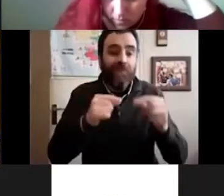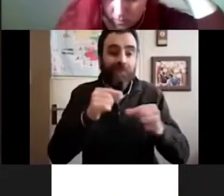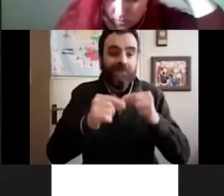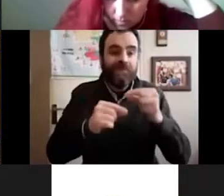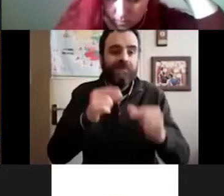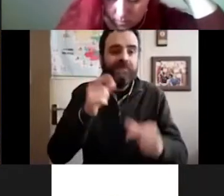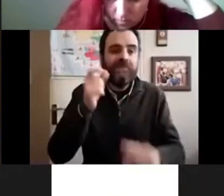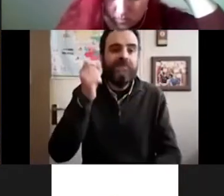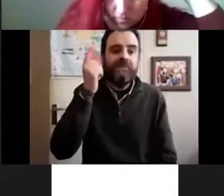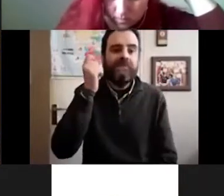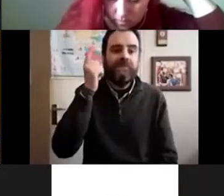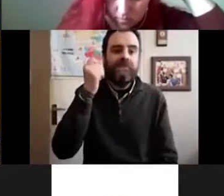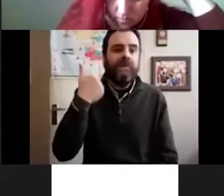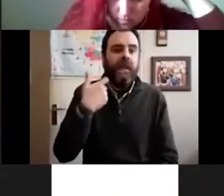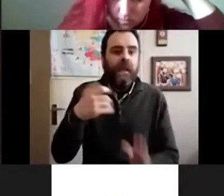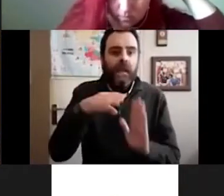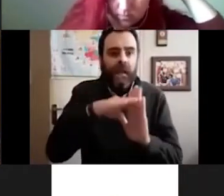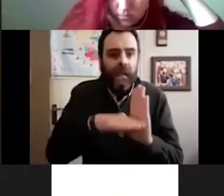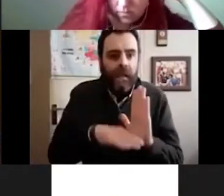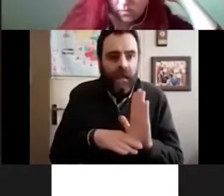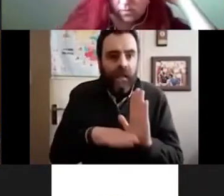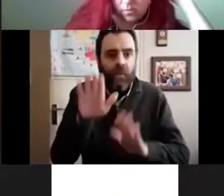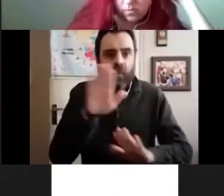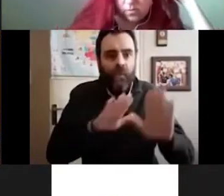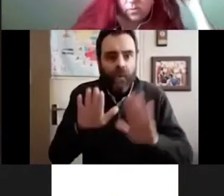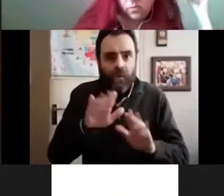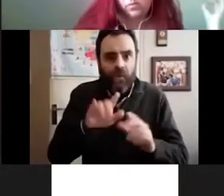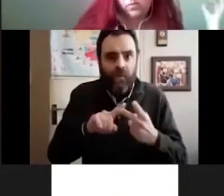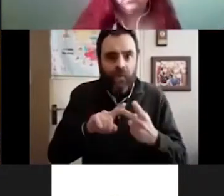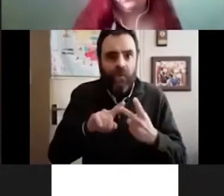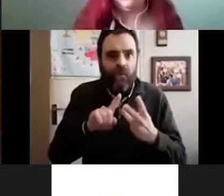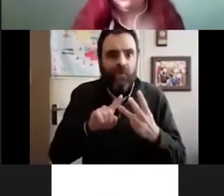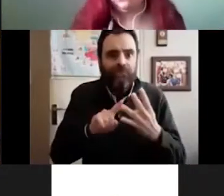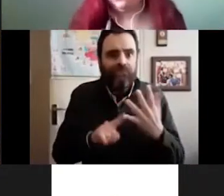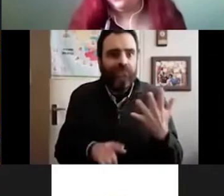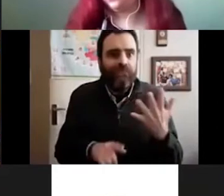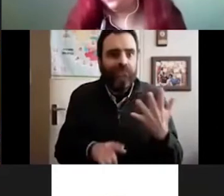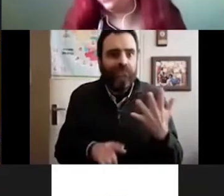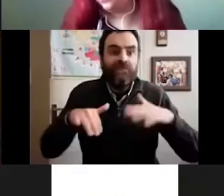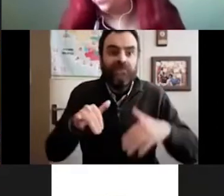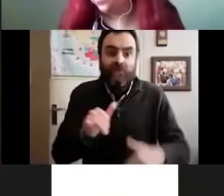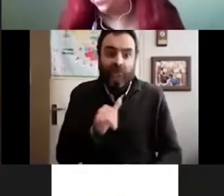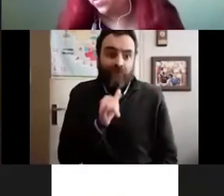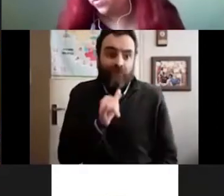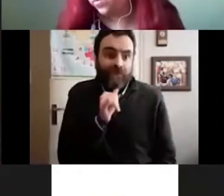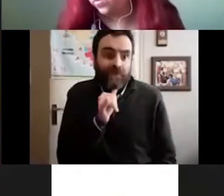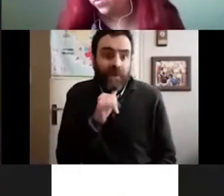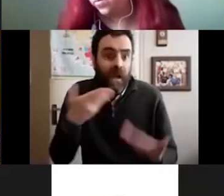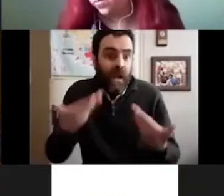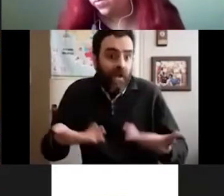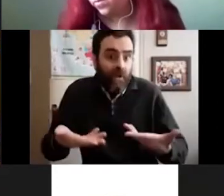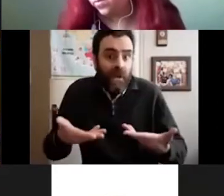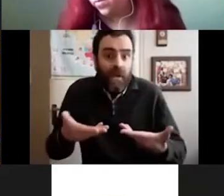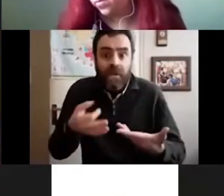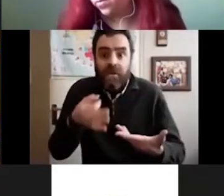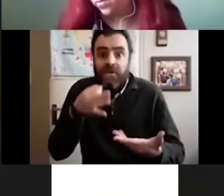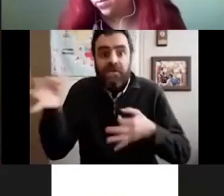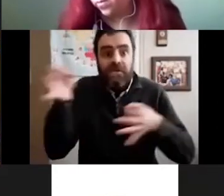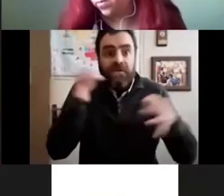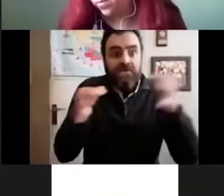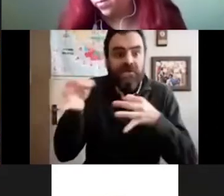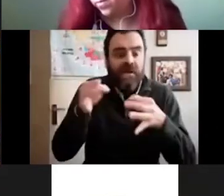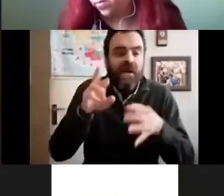los permisos. Y poco a poco hemos tenido que ir a comprender las medidas de cuidado. y muchas otras